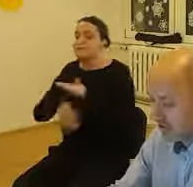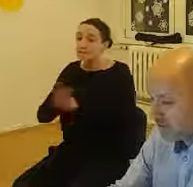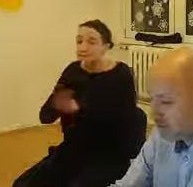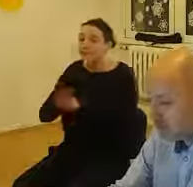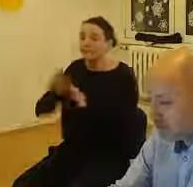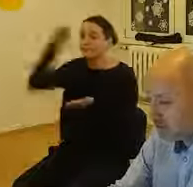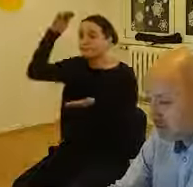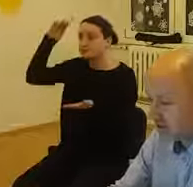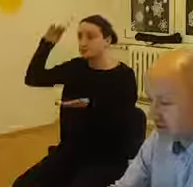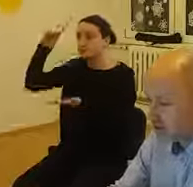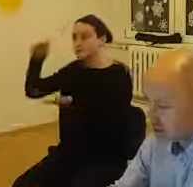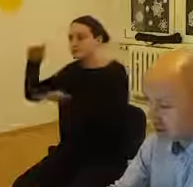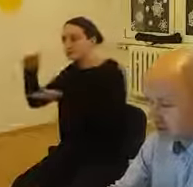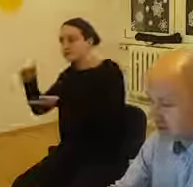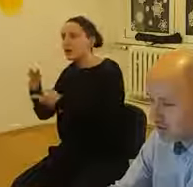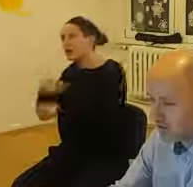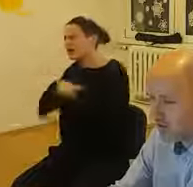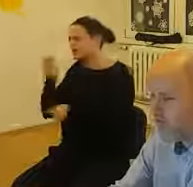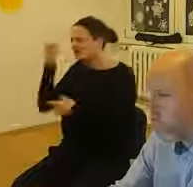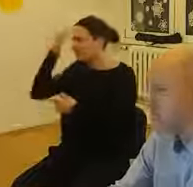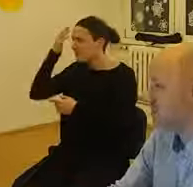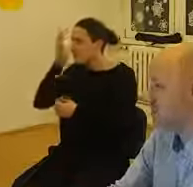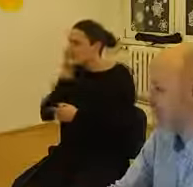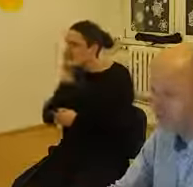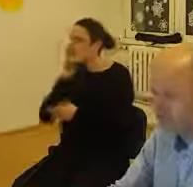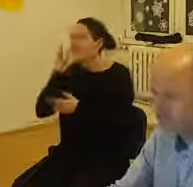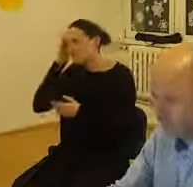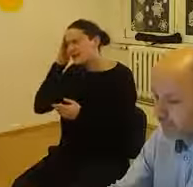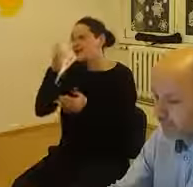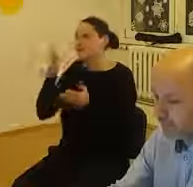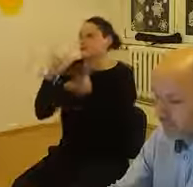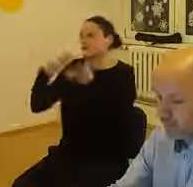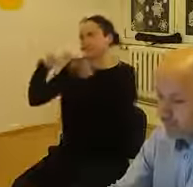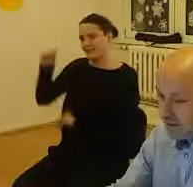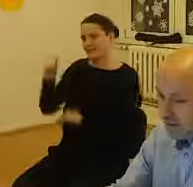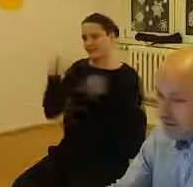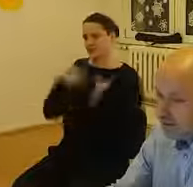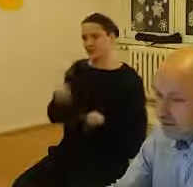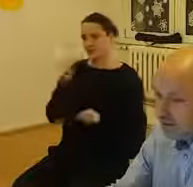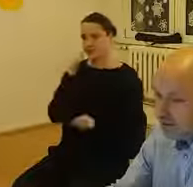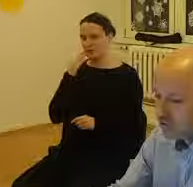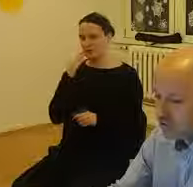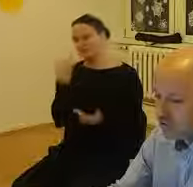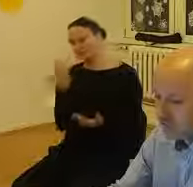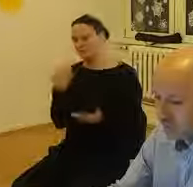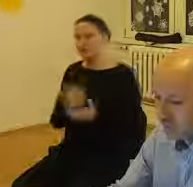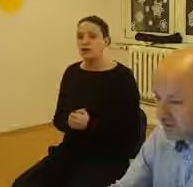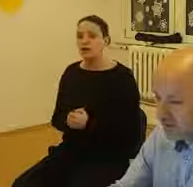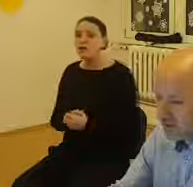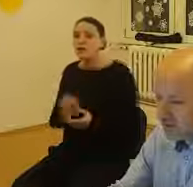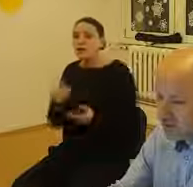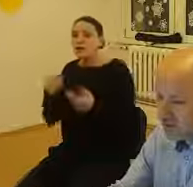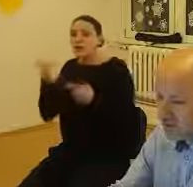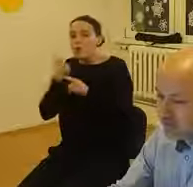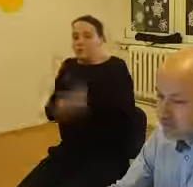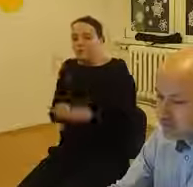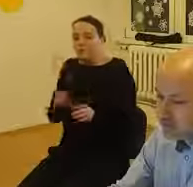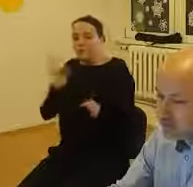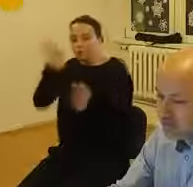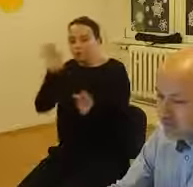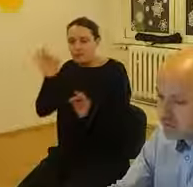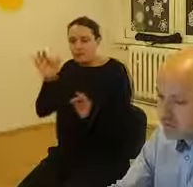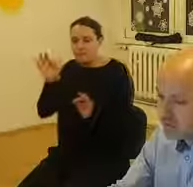jest spadkowa. My jako mieszkańcy dobrze wiemy, że tych mieszkańców przybywa, a nie ubywa. Jeżeli chodzi o krótkie informacje, odbyło się przez te